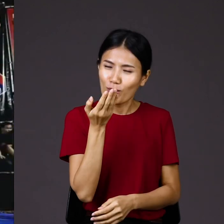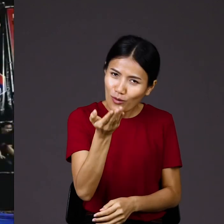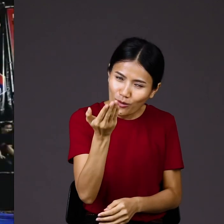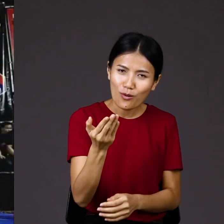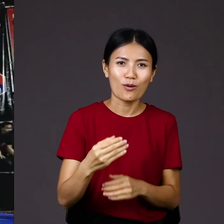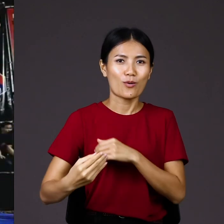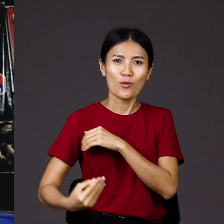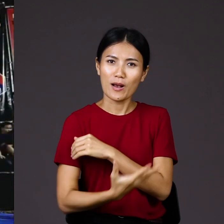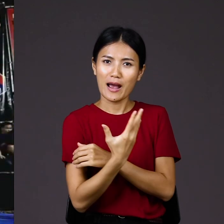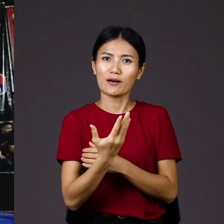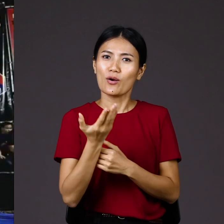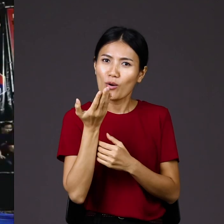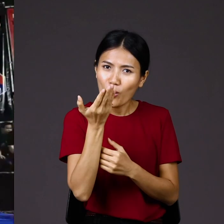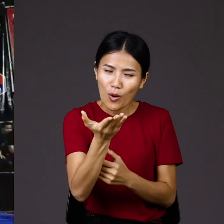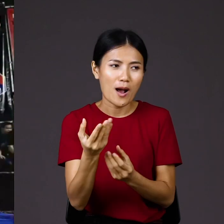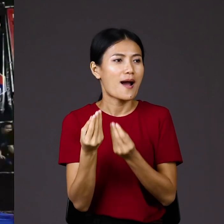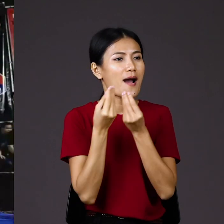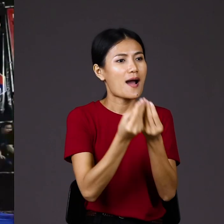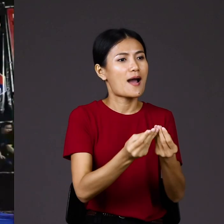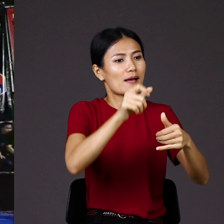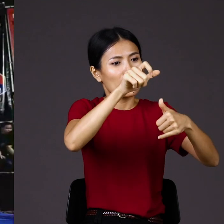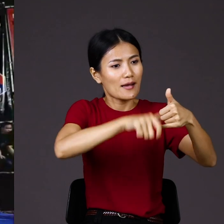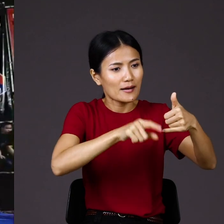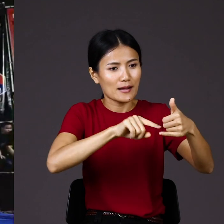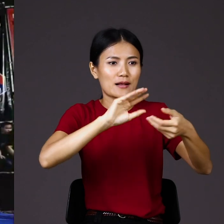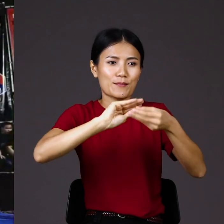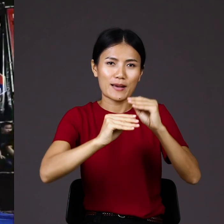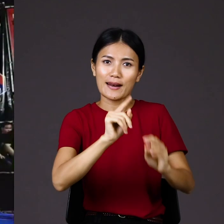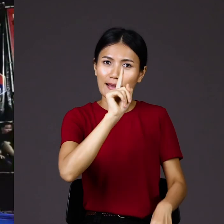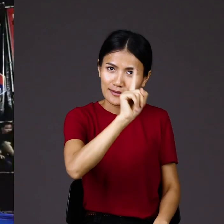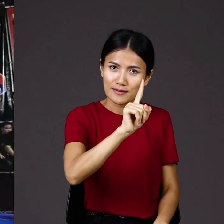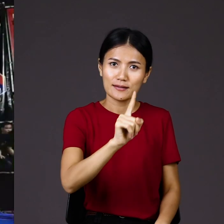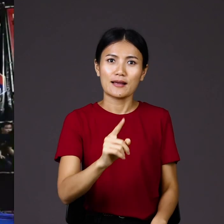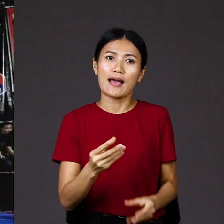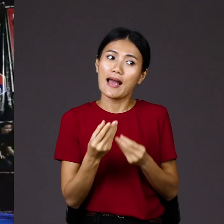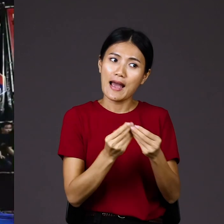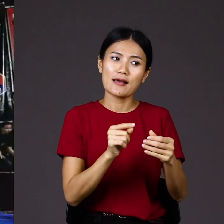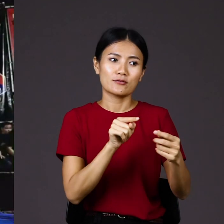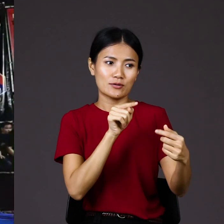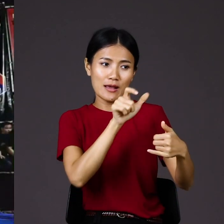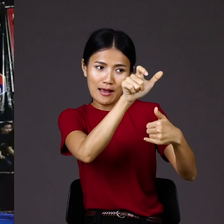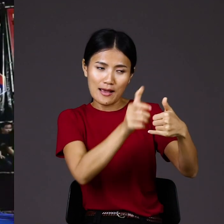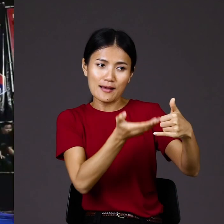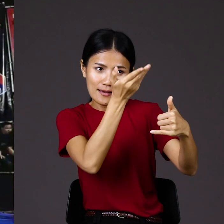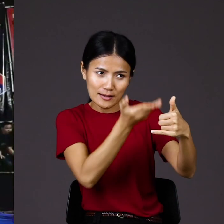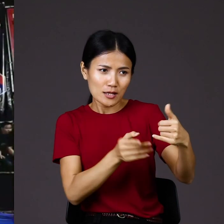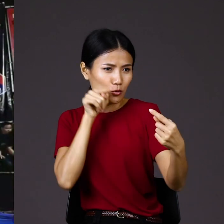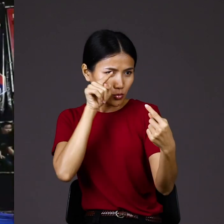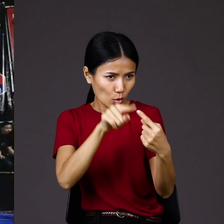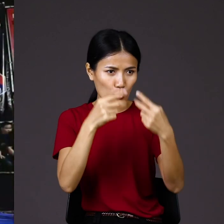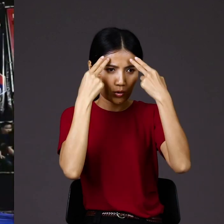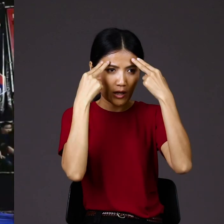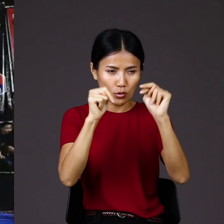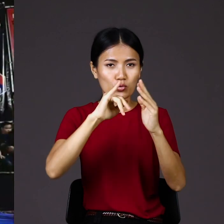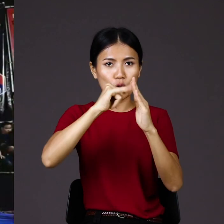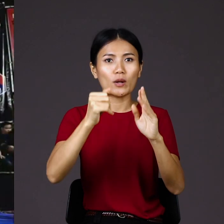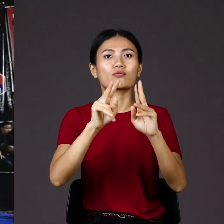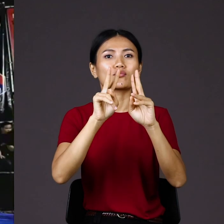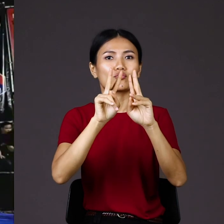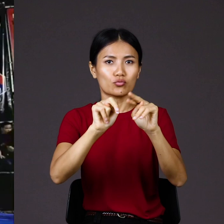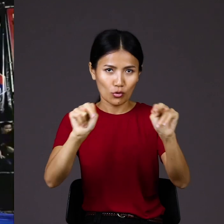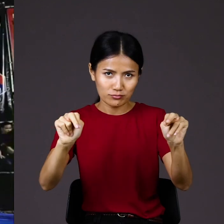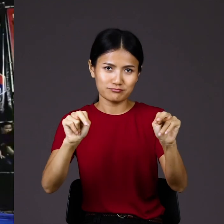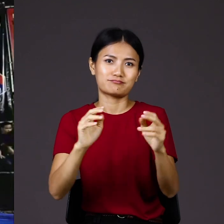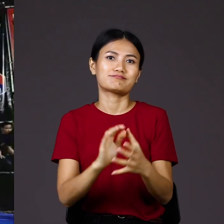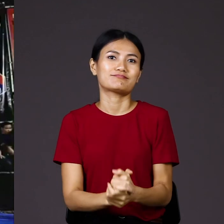นับสนุนขอแรงกันอีกครั้งให้ไพบูลย์กิจวรวุฒิผู้ที่เหมาะสมที่สุดที่จะเป็นนายกน